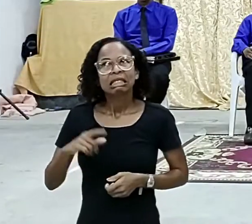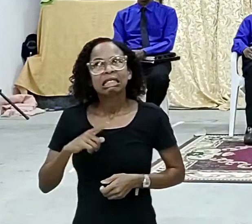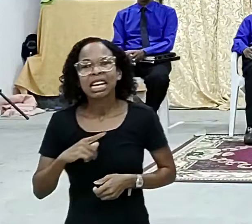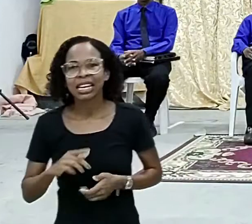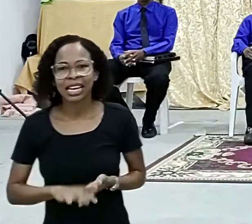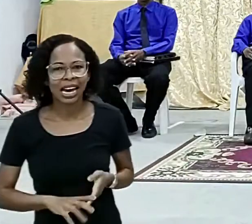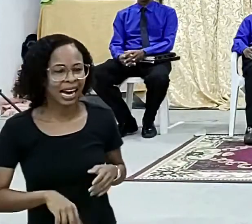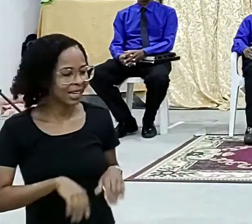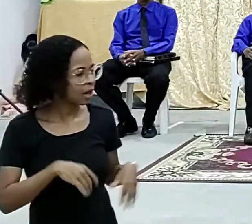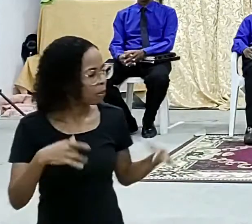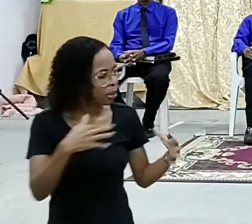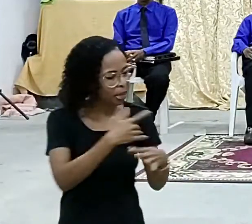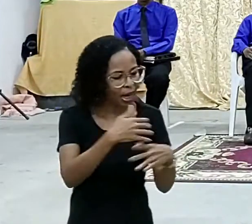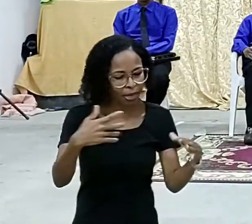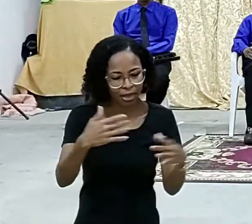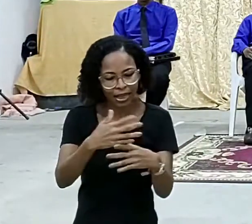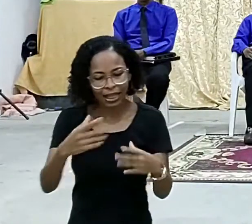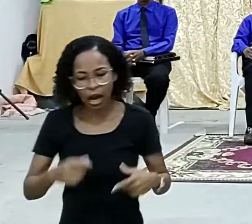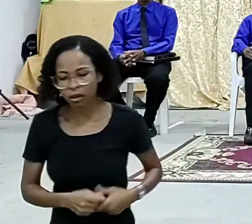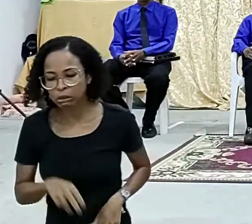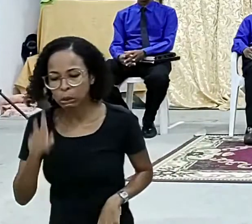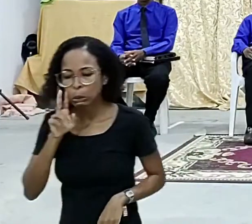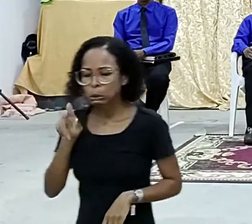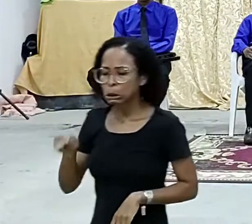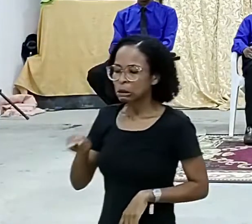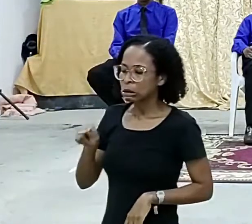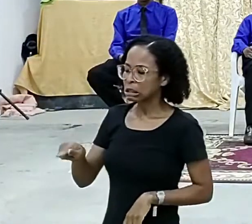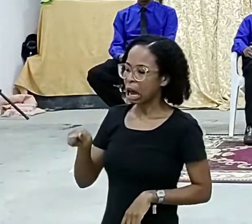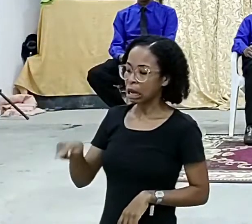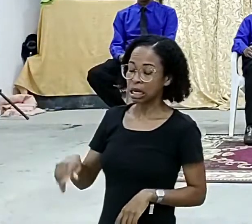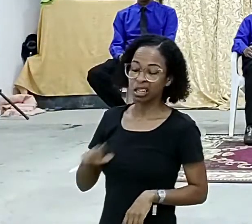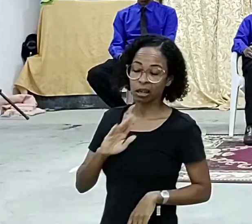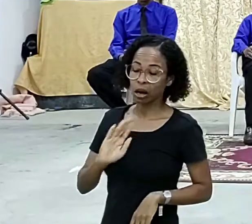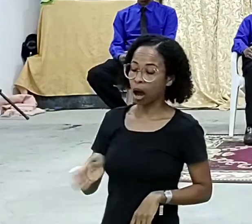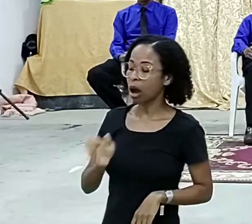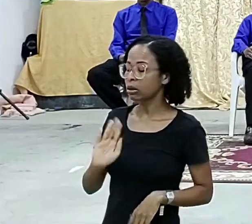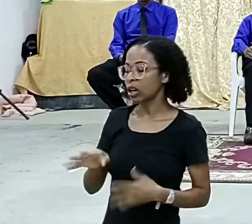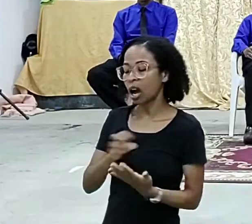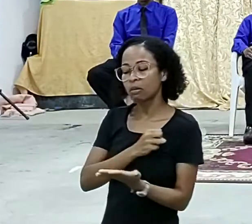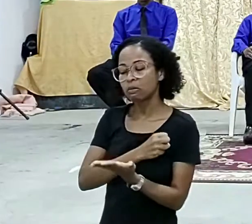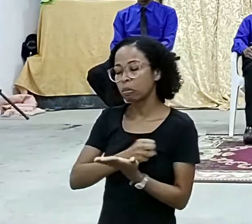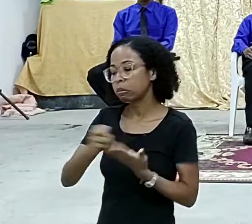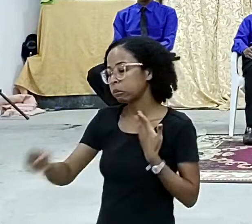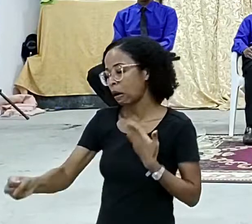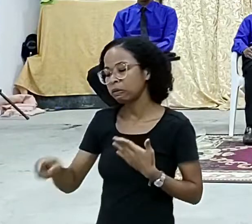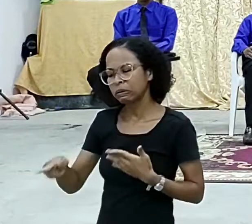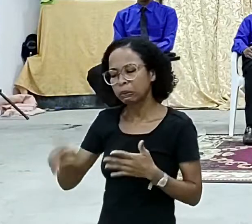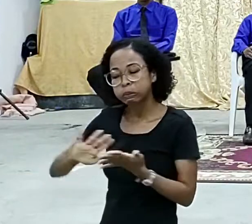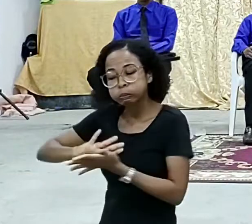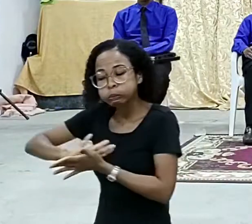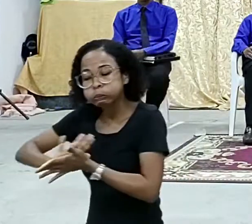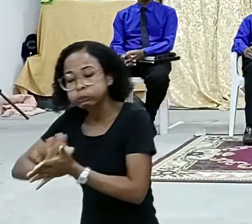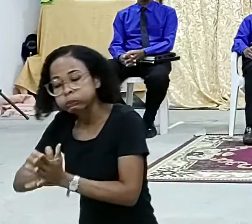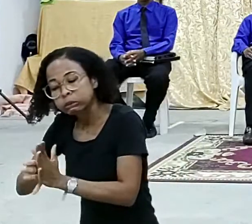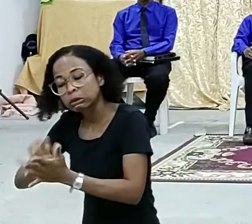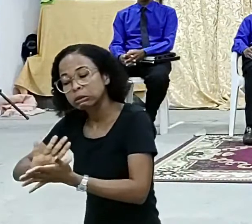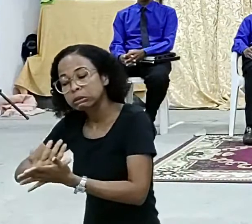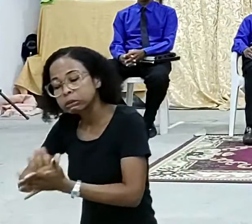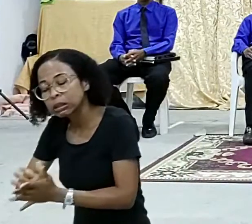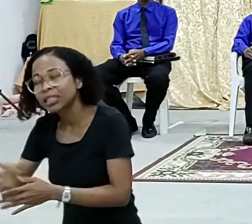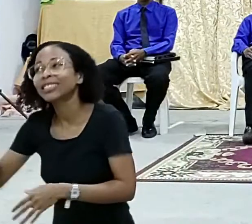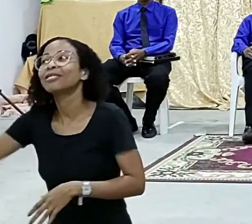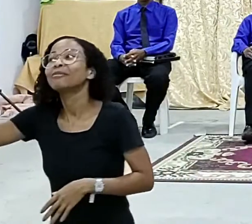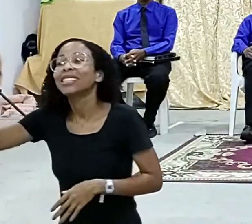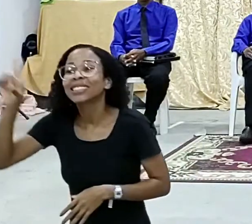grandes coisas fez o Senhor por estes. Aleluia, glória a Deus. Deus, ele está fazendo e